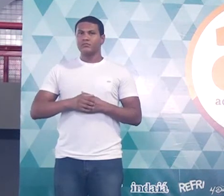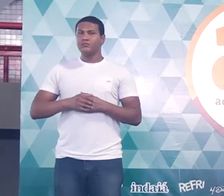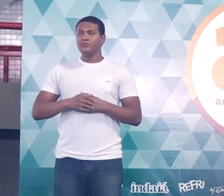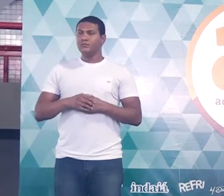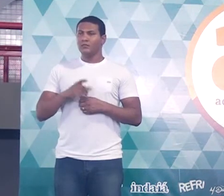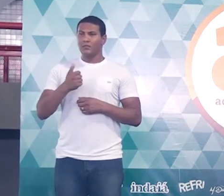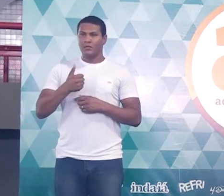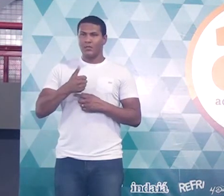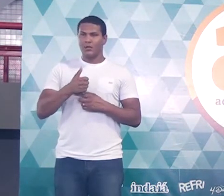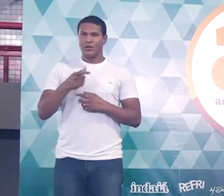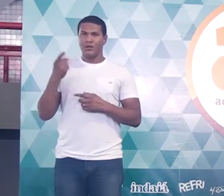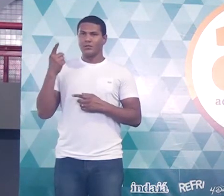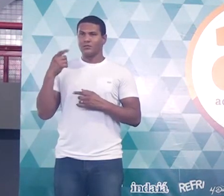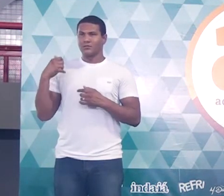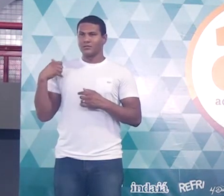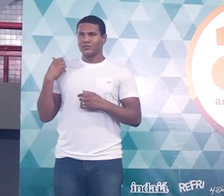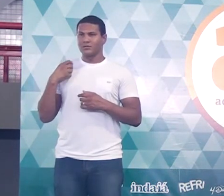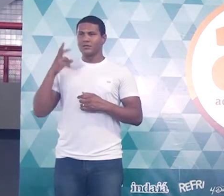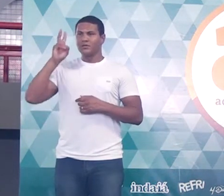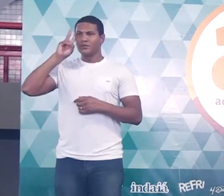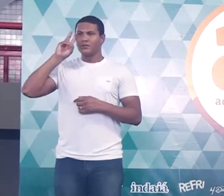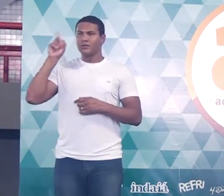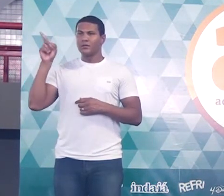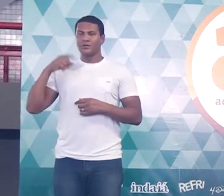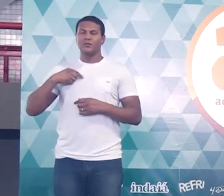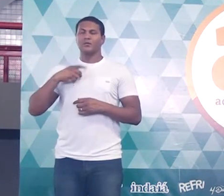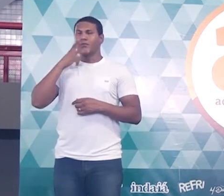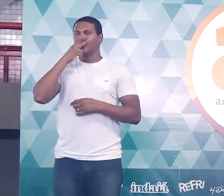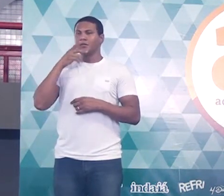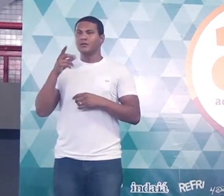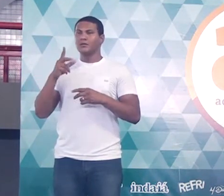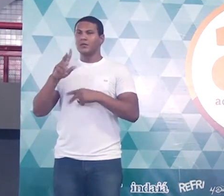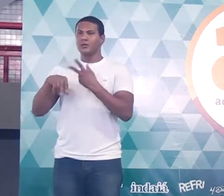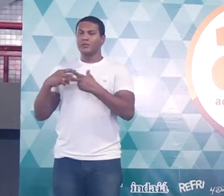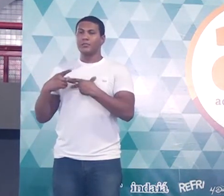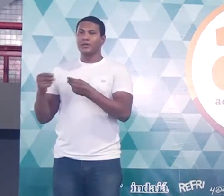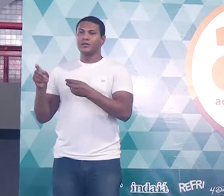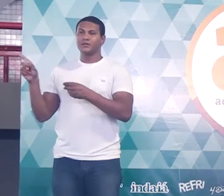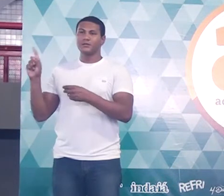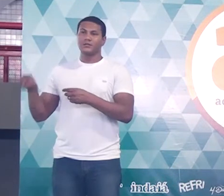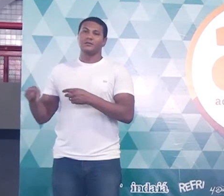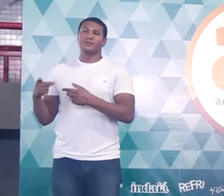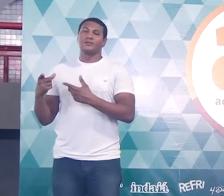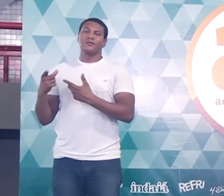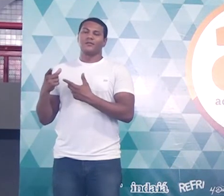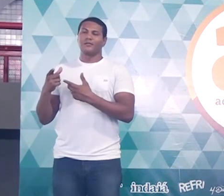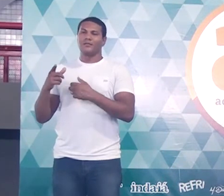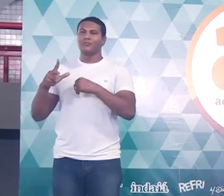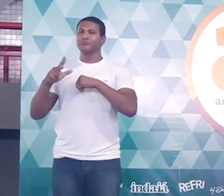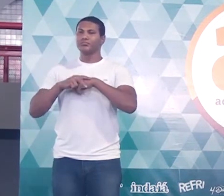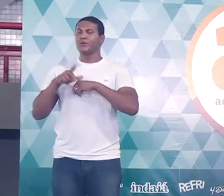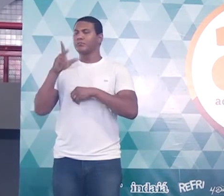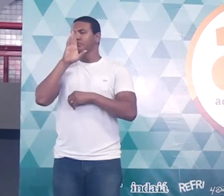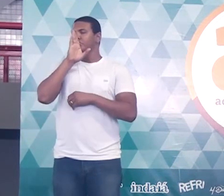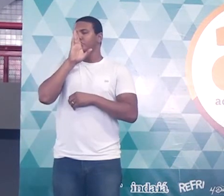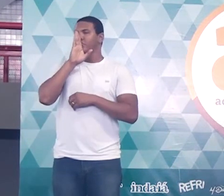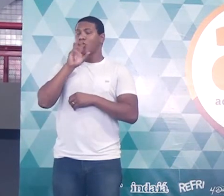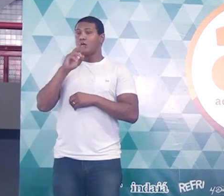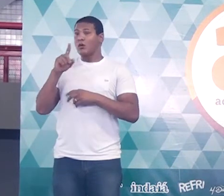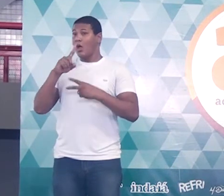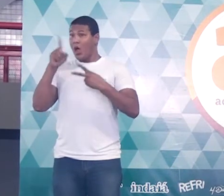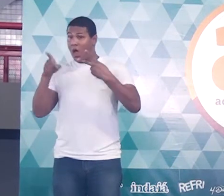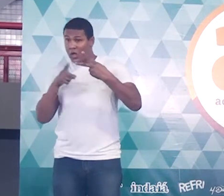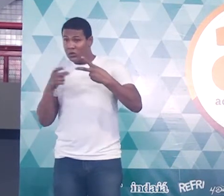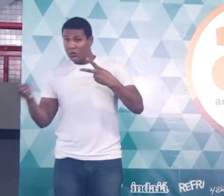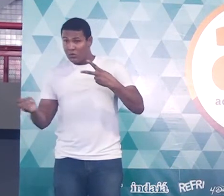fez aniversário segunda-feira. O presente dela foi uma chikungunya. E a mais nova é a do Papoco. Sabe aquela que veio